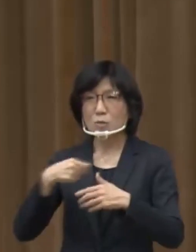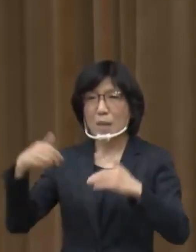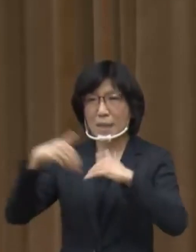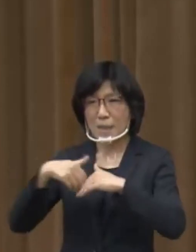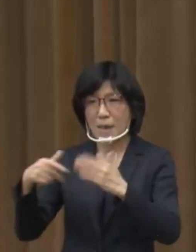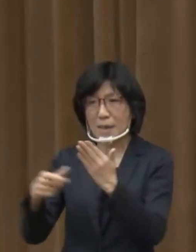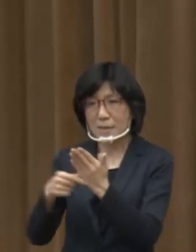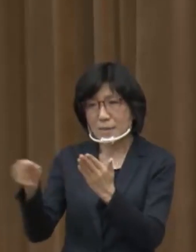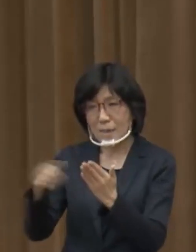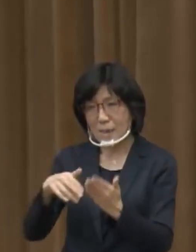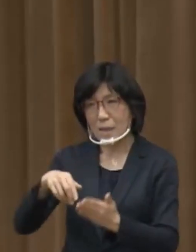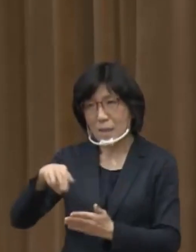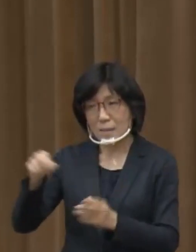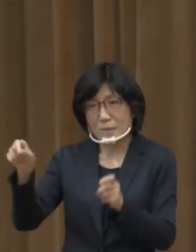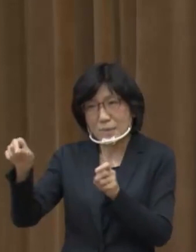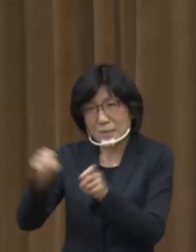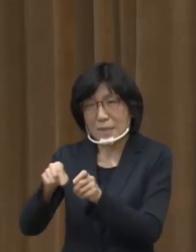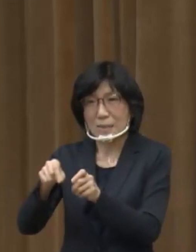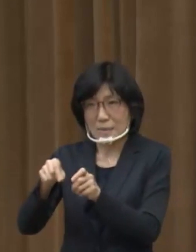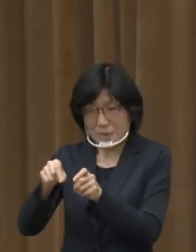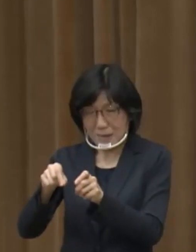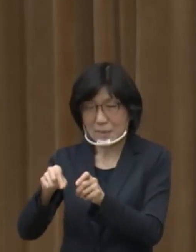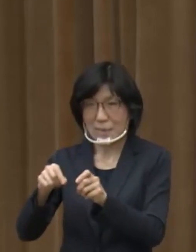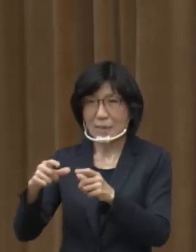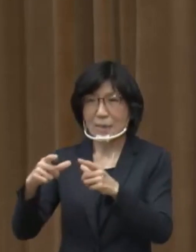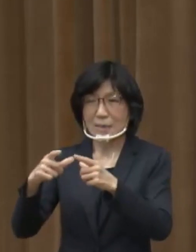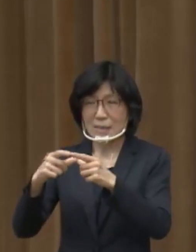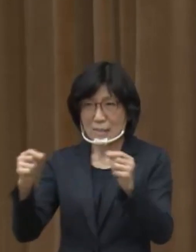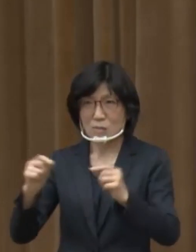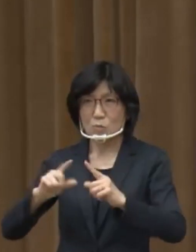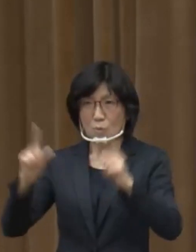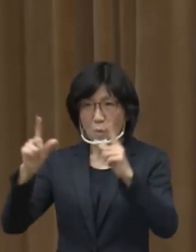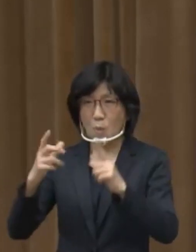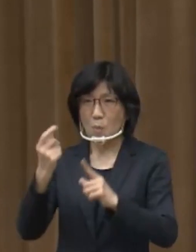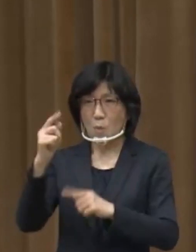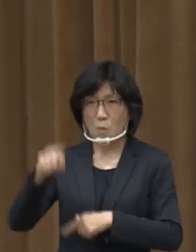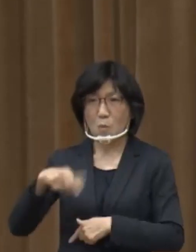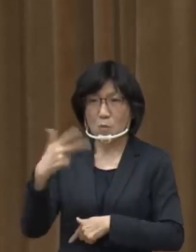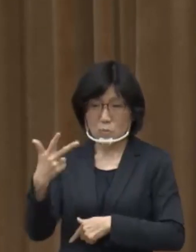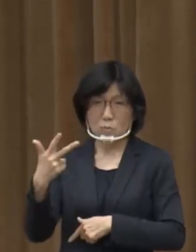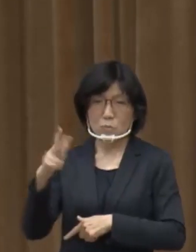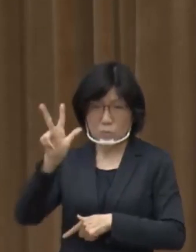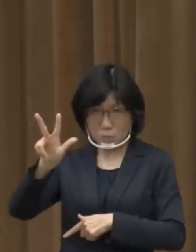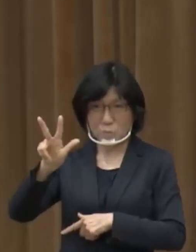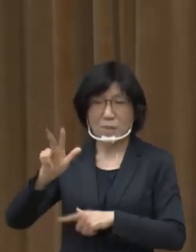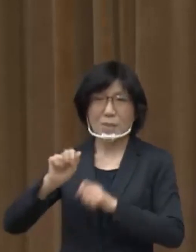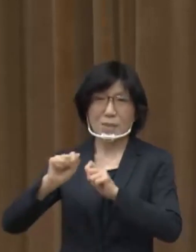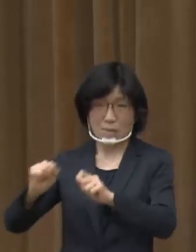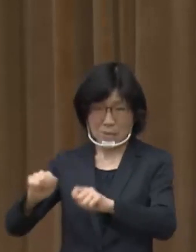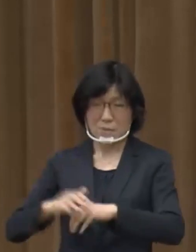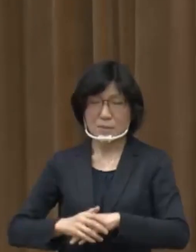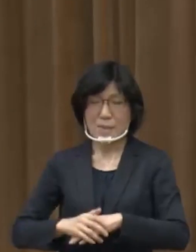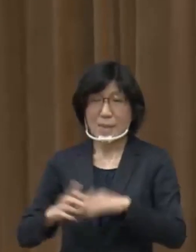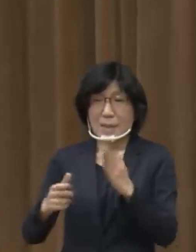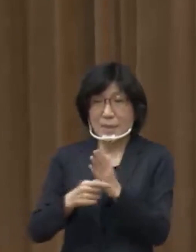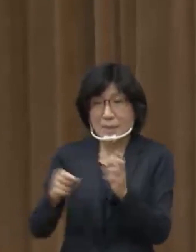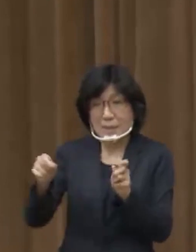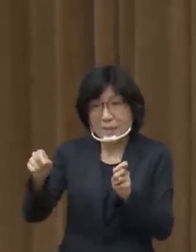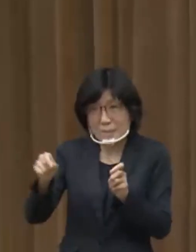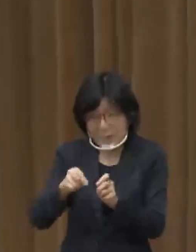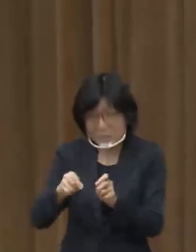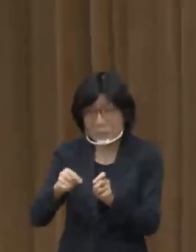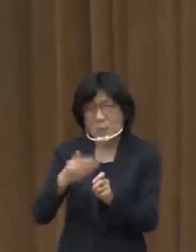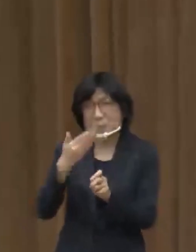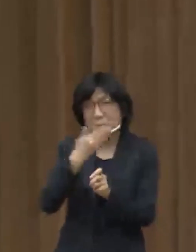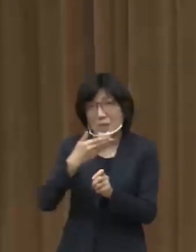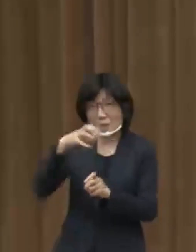分の日東モールに開設をいたします。それぞれ駅に近い商業施設であり、利便性の高い